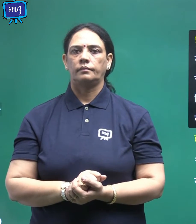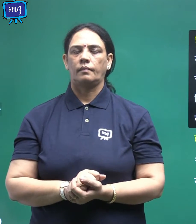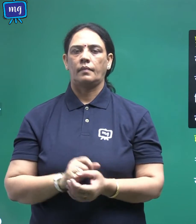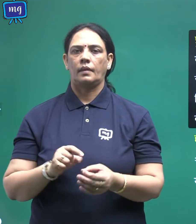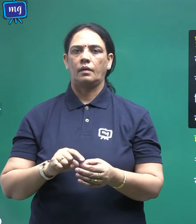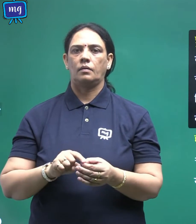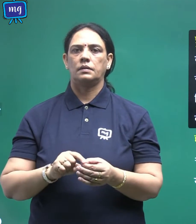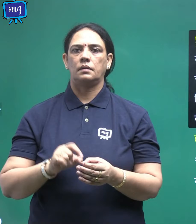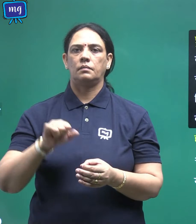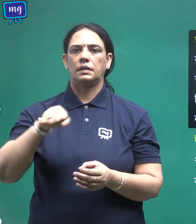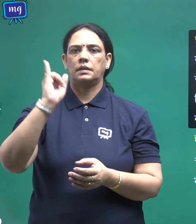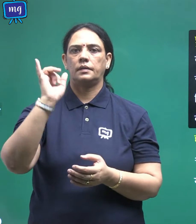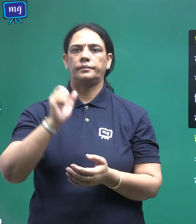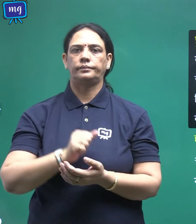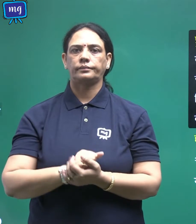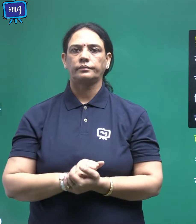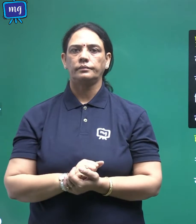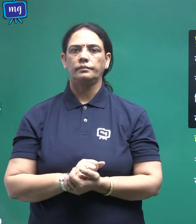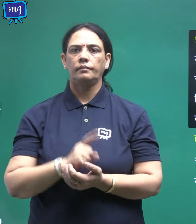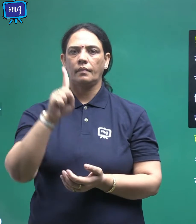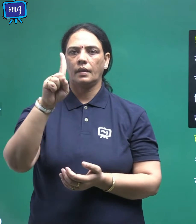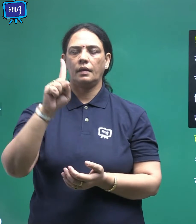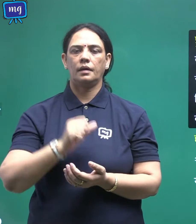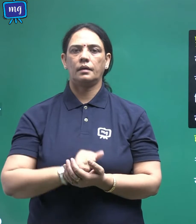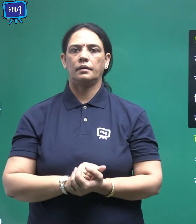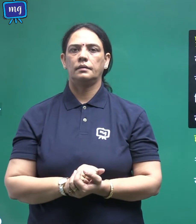प्रश्न नंबर 6। एक